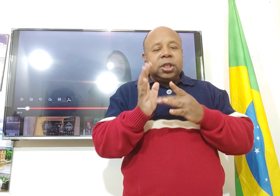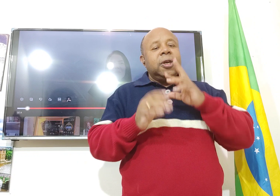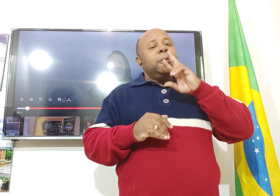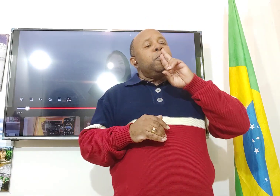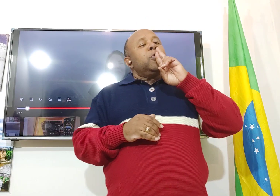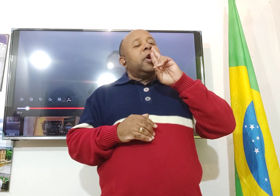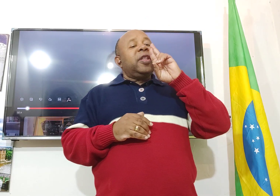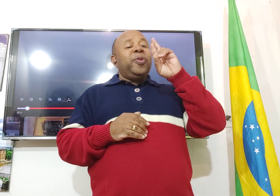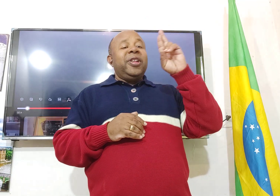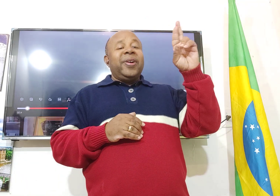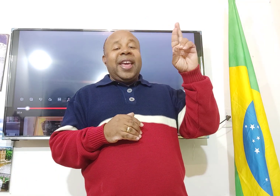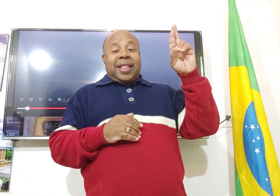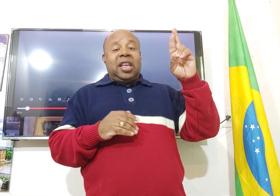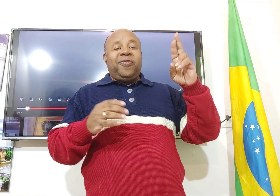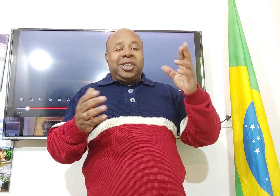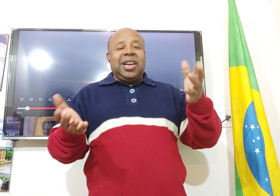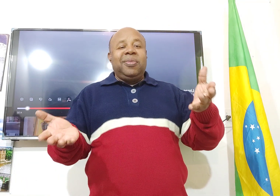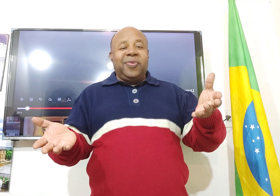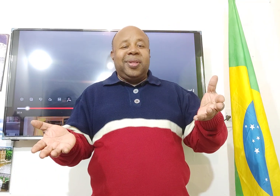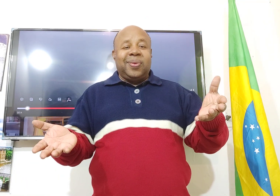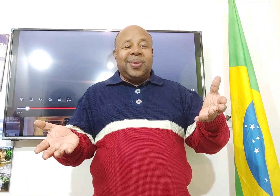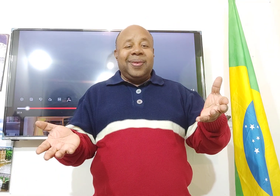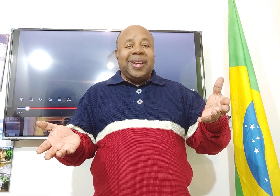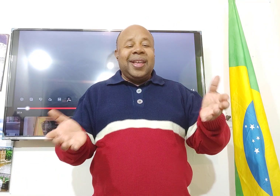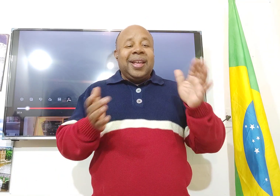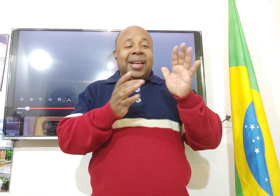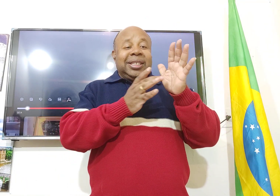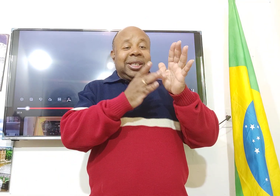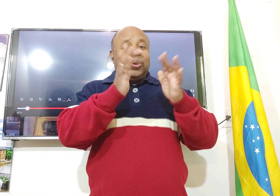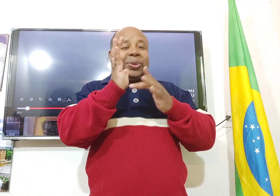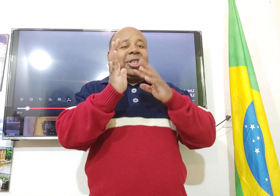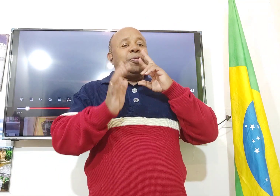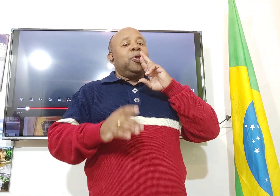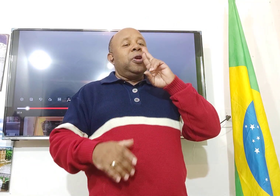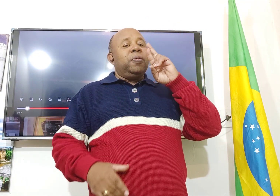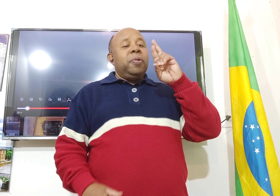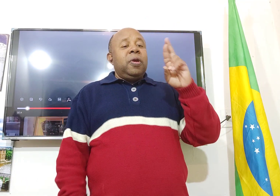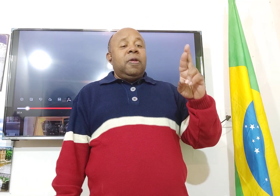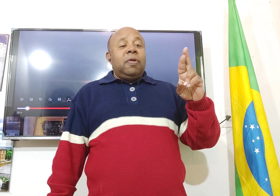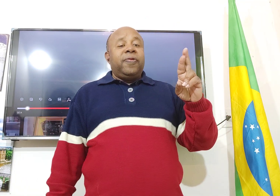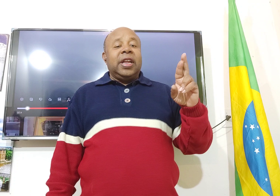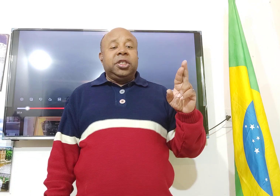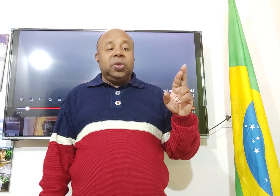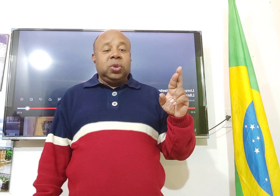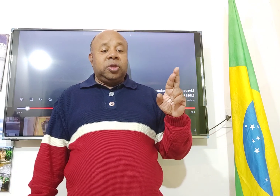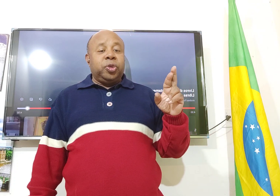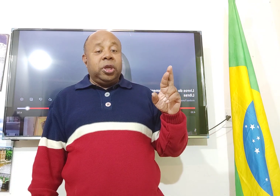Jesus respondeu. Ei, até que enfim chegamos no versículo 5, né? Jesus respondeu. Vamos falar de Jesus